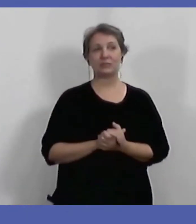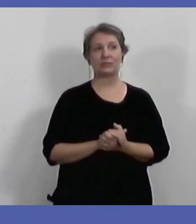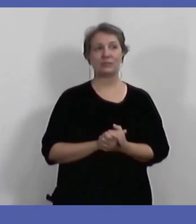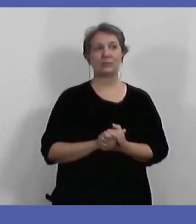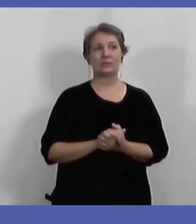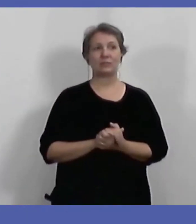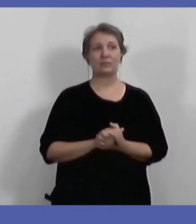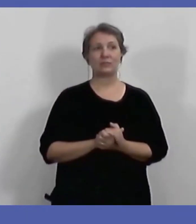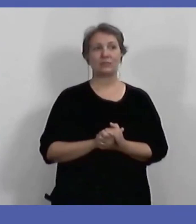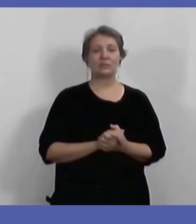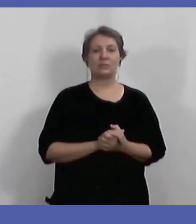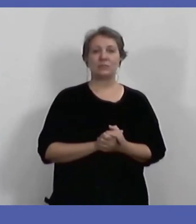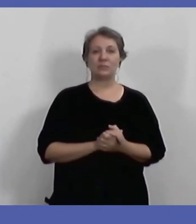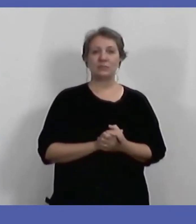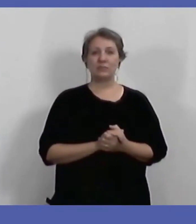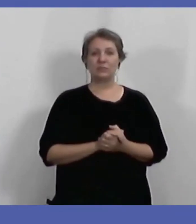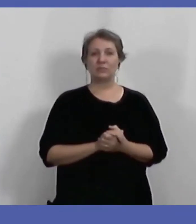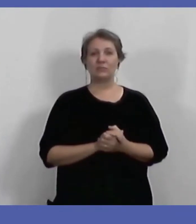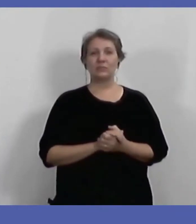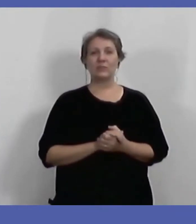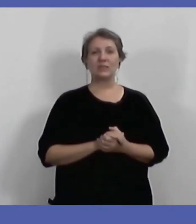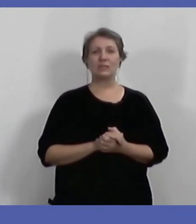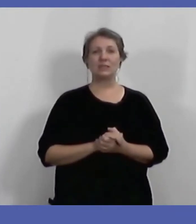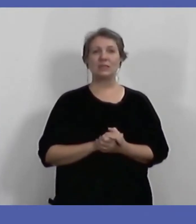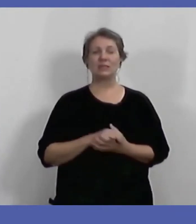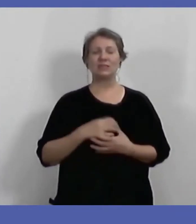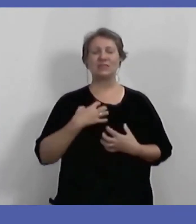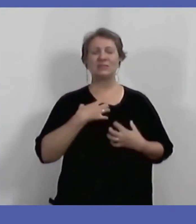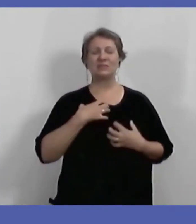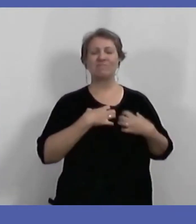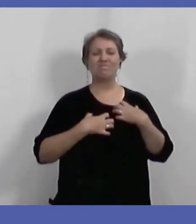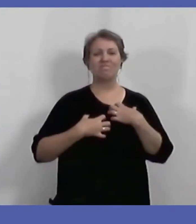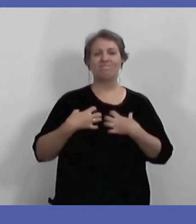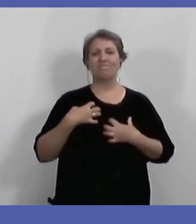me angustio até